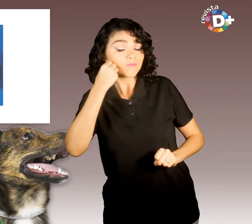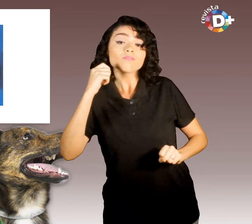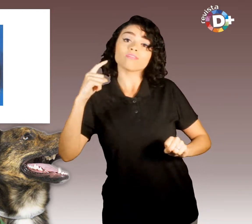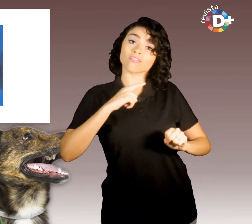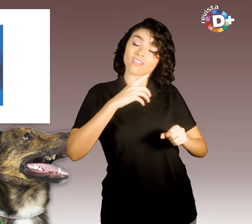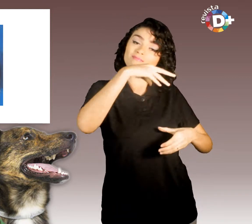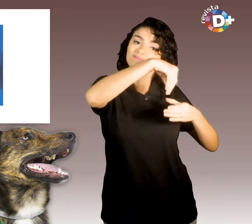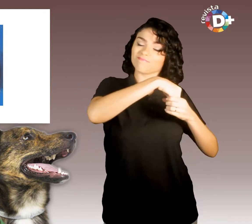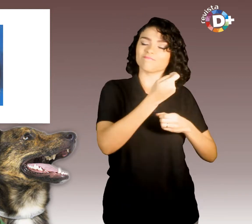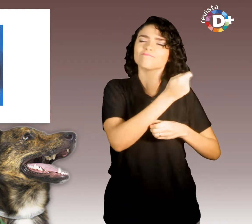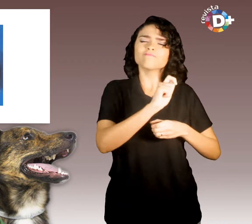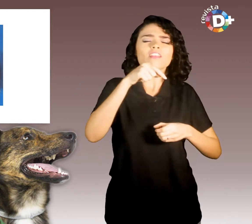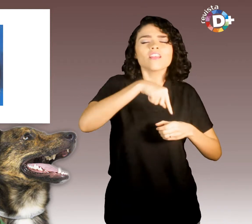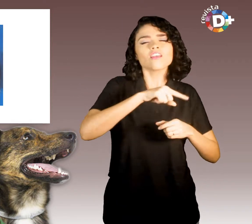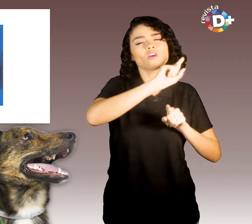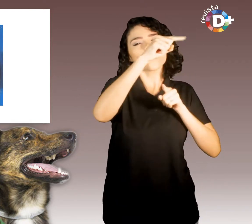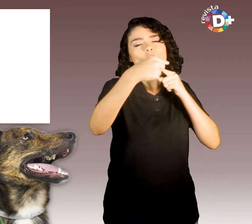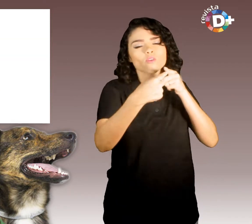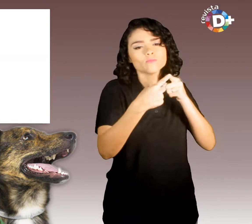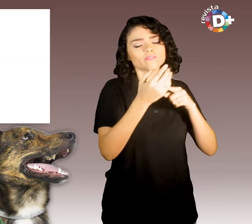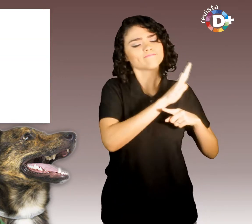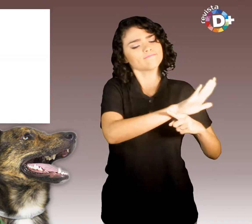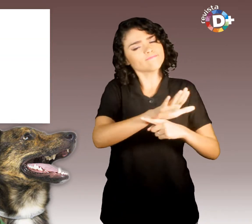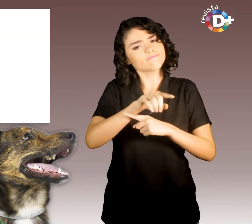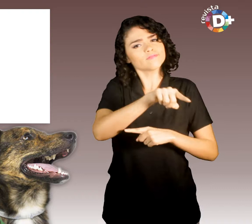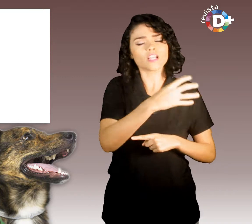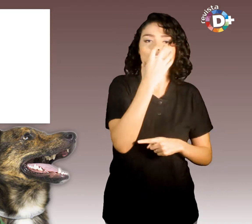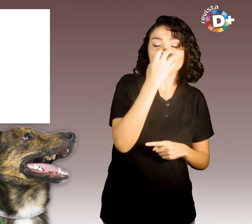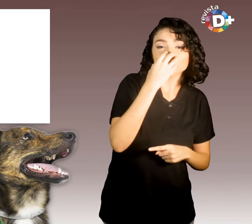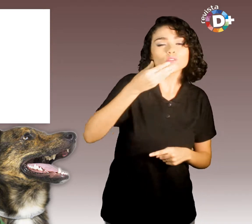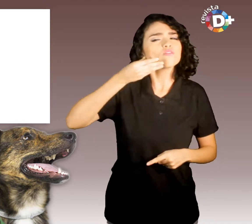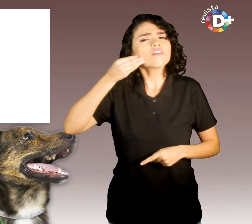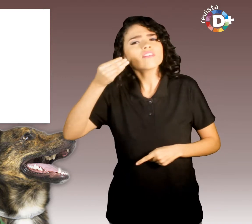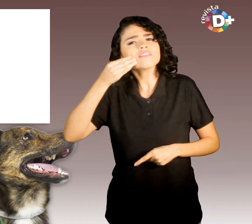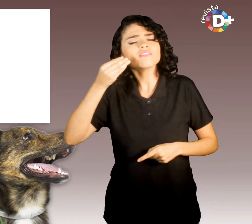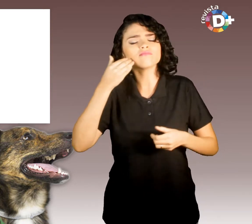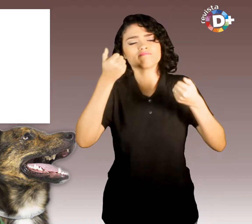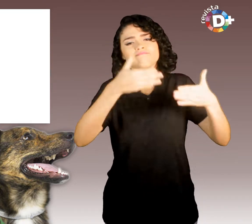missão transformar a realidade de três gatos desamparado no brasil